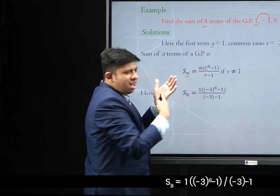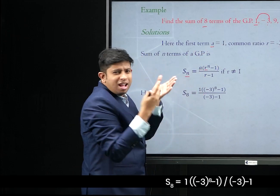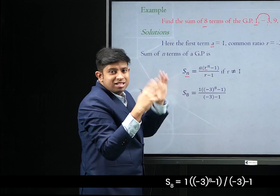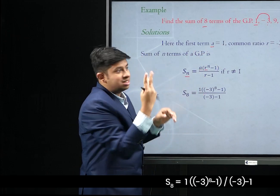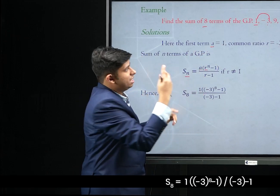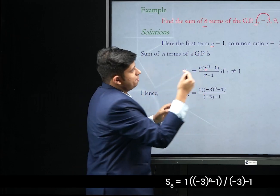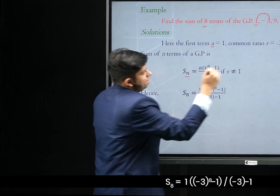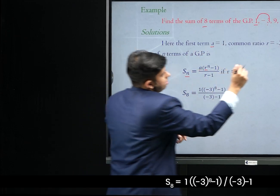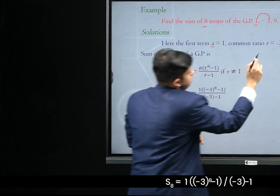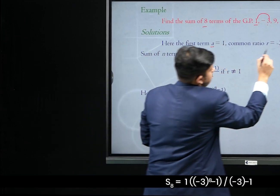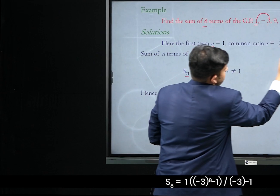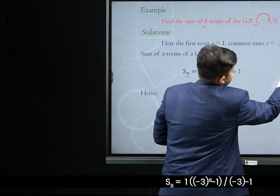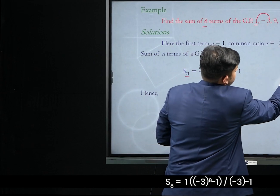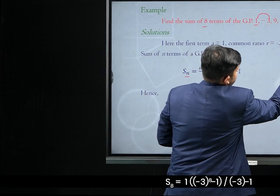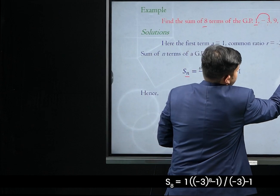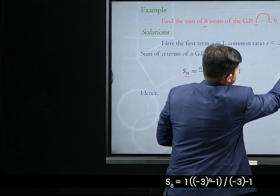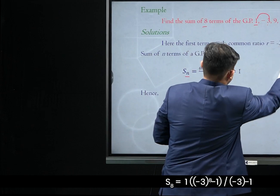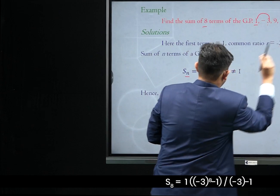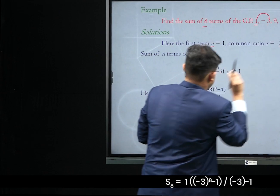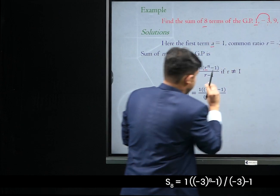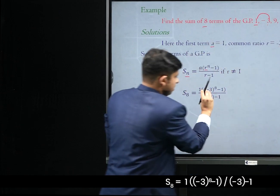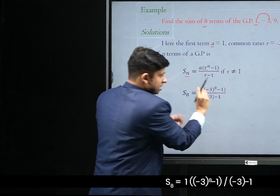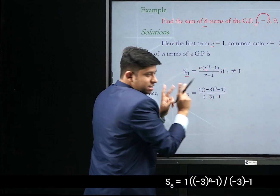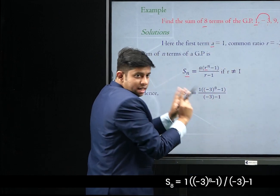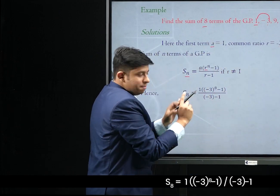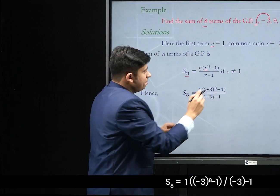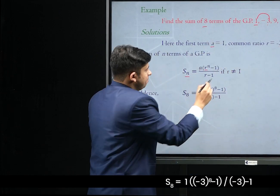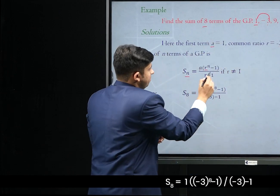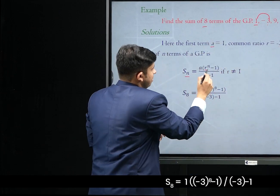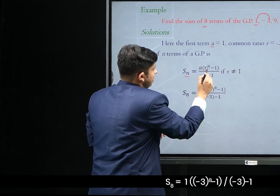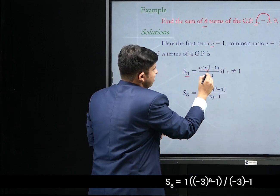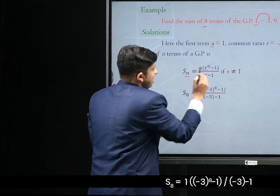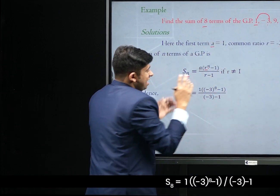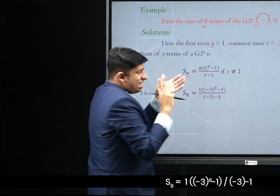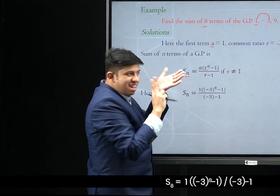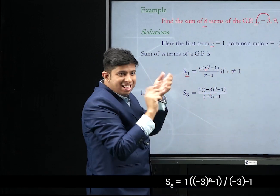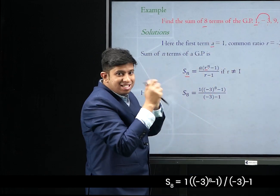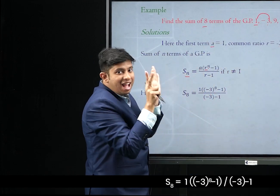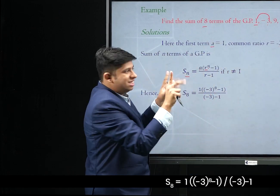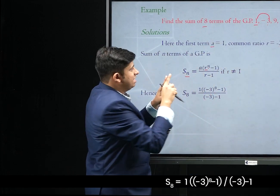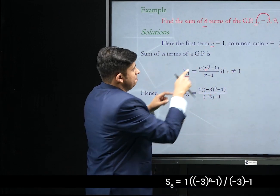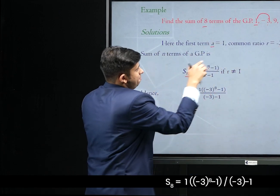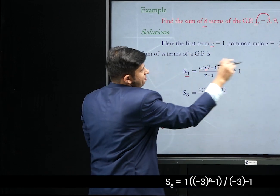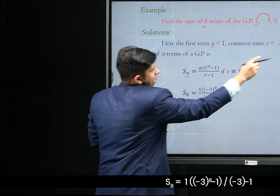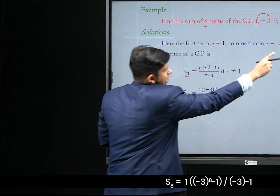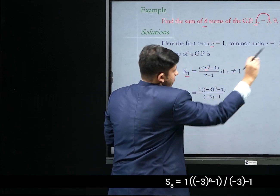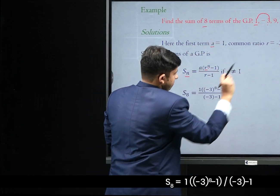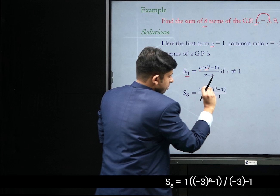அடைப்புக்குறிக்குள் கழித்தல் 3 மேலிலக்கு 8 கழித்தல் 1 கீழ் அடைப்புக்குறிக்குள் கழித்தல் 3 கழித்தல்